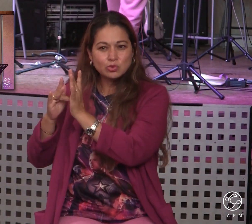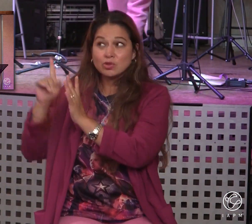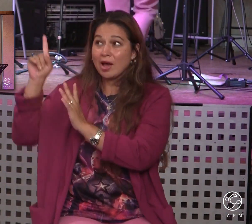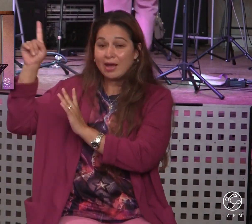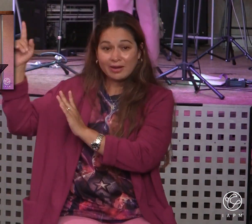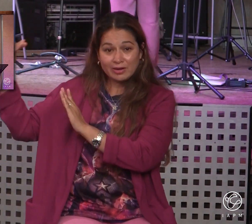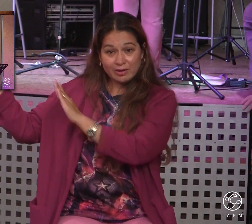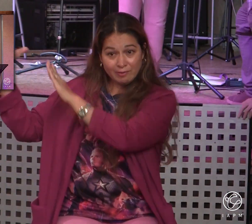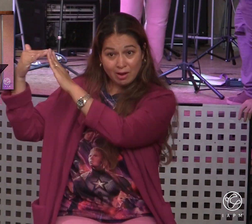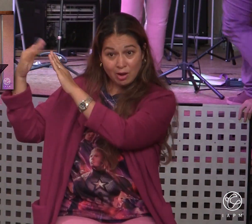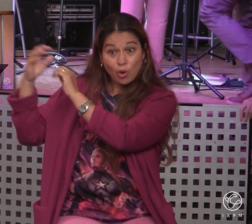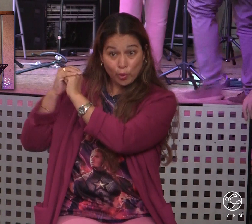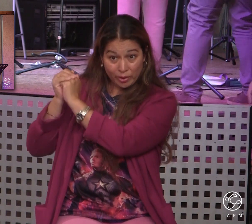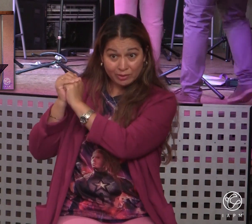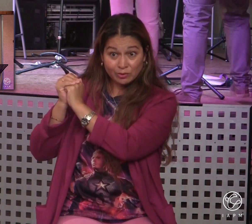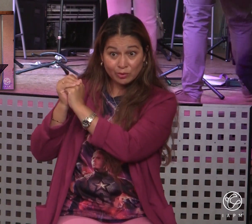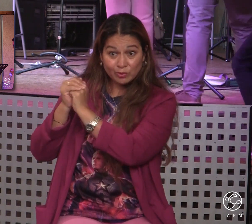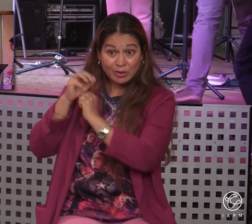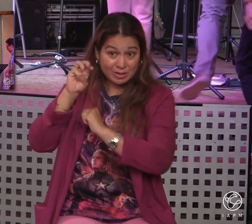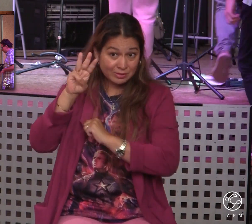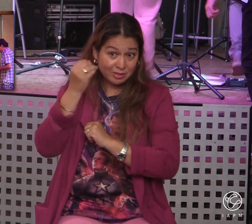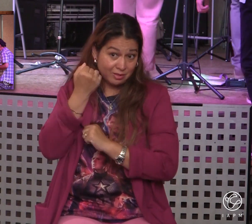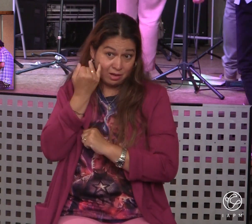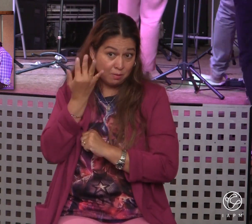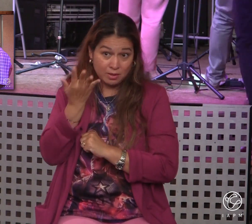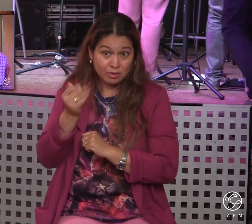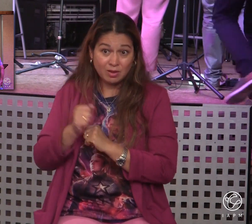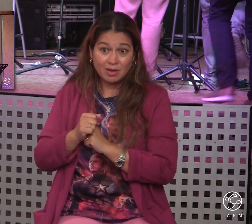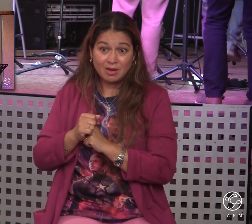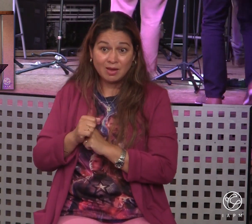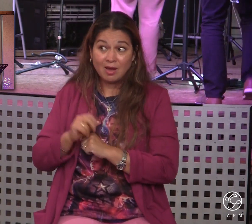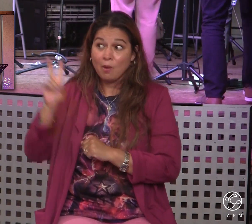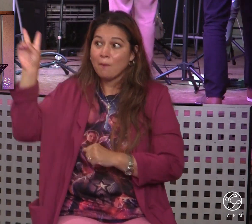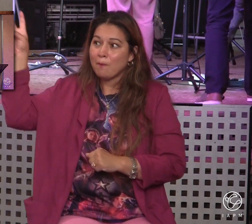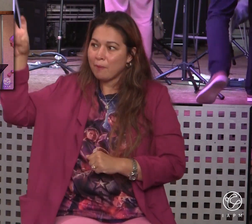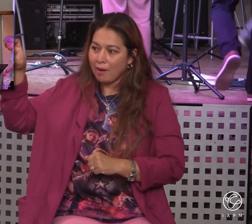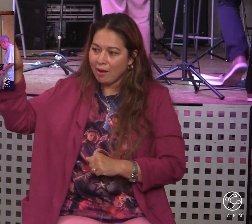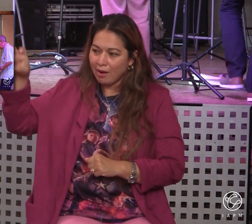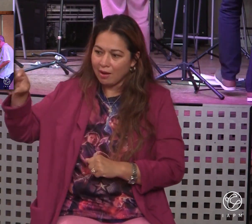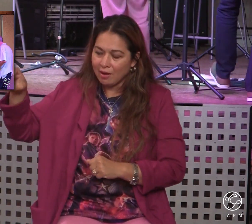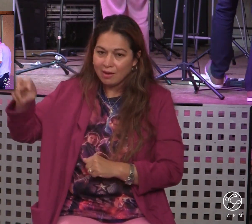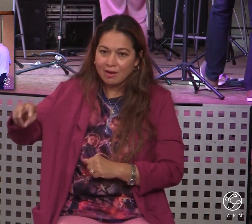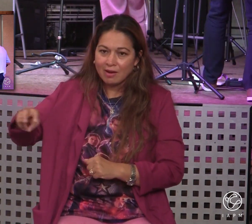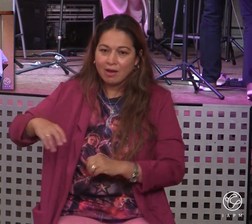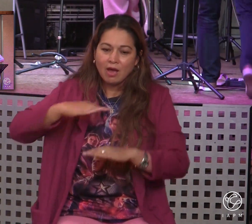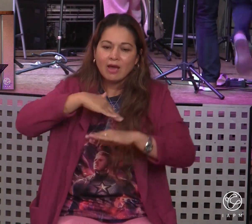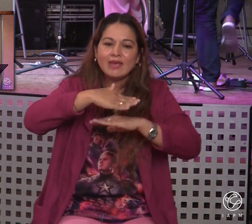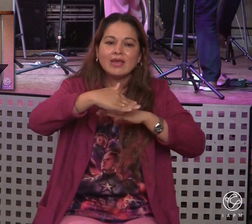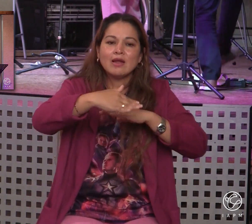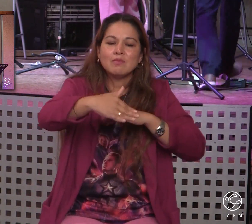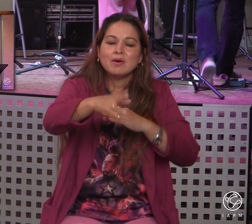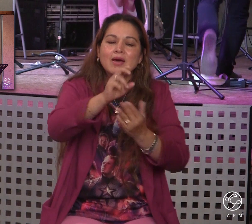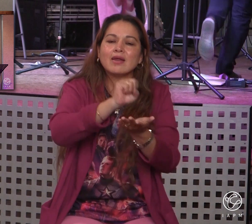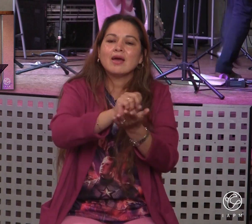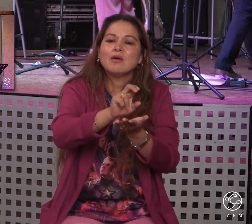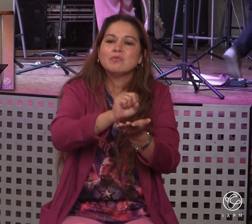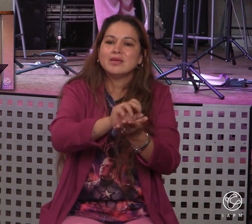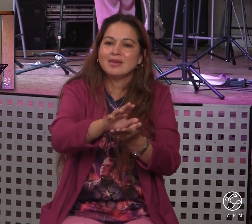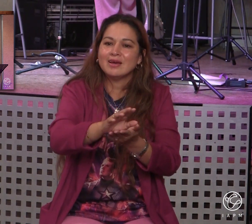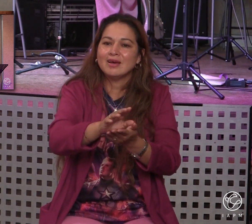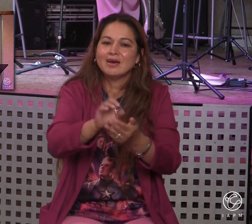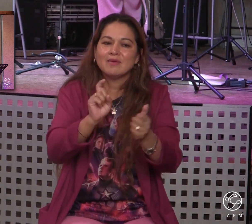Cristo iba con ellos en la barca. Aquí no tienen a Jesucristo. A ver a quién le echan la culpa ahora.